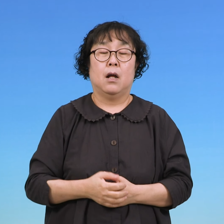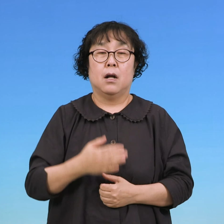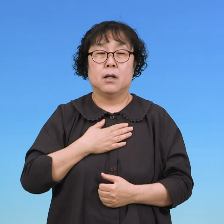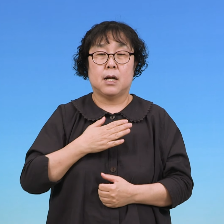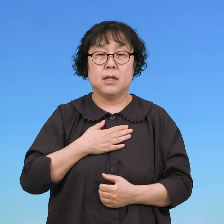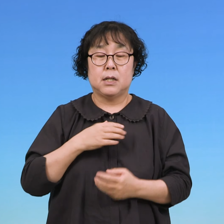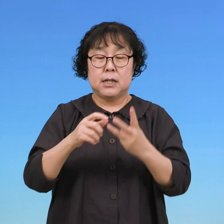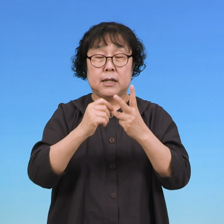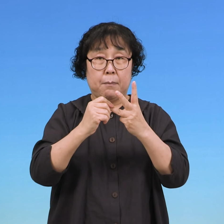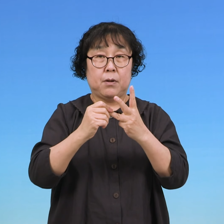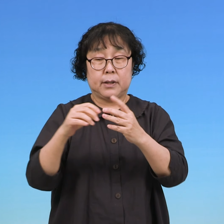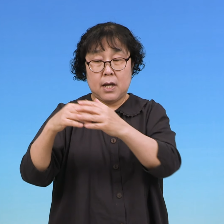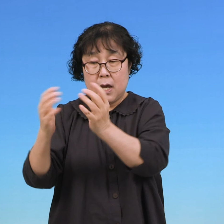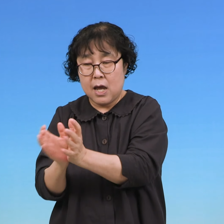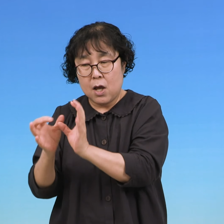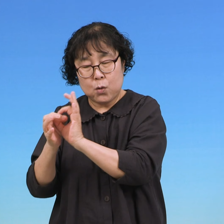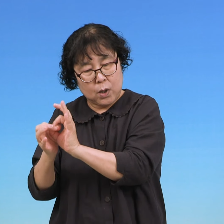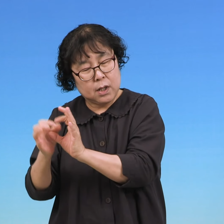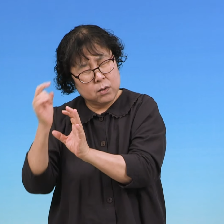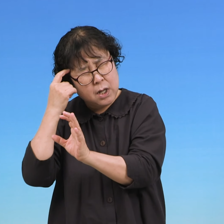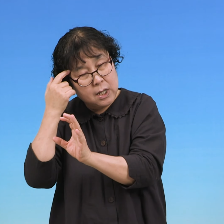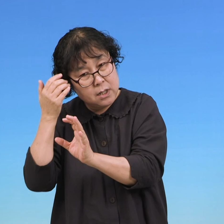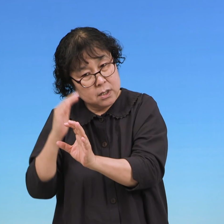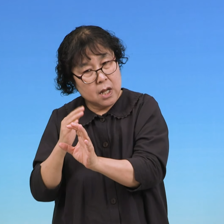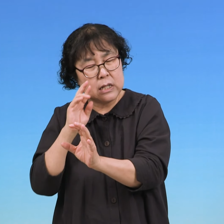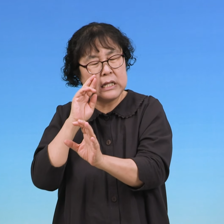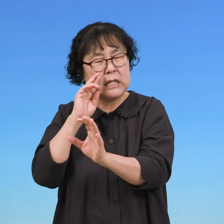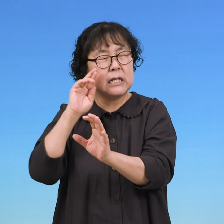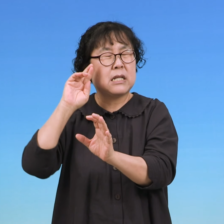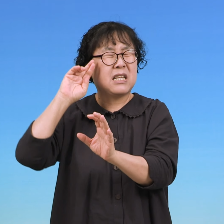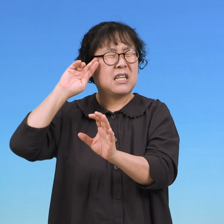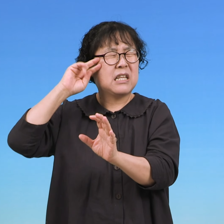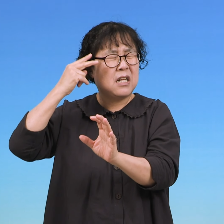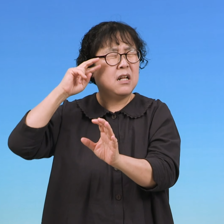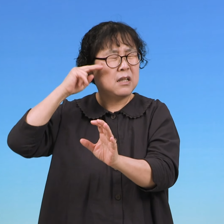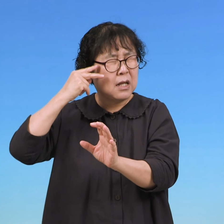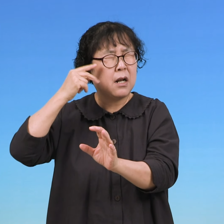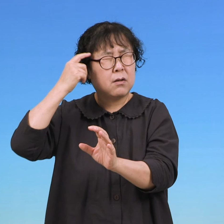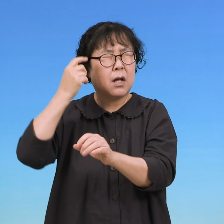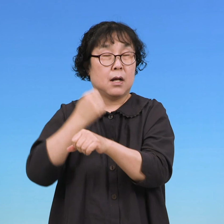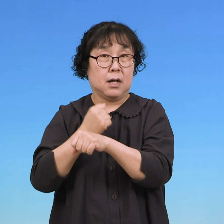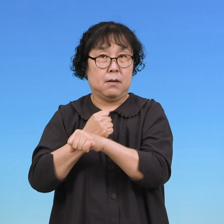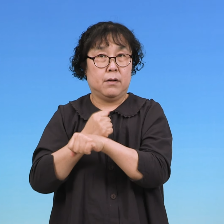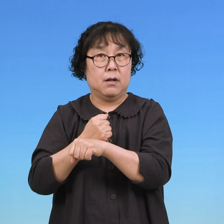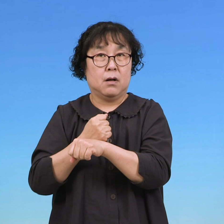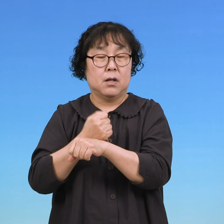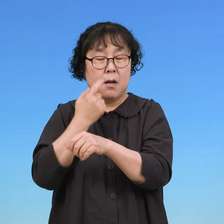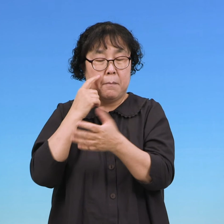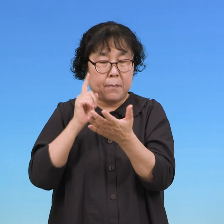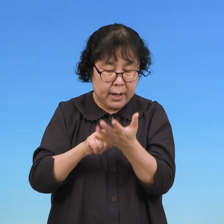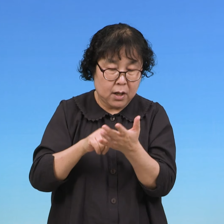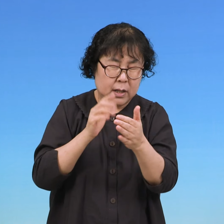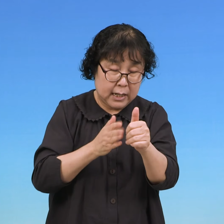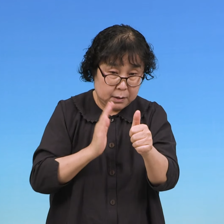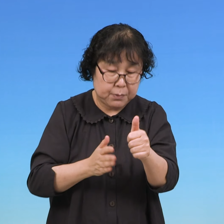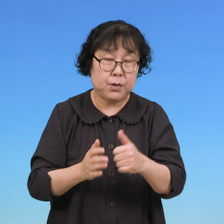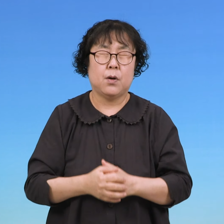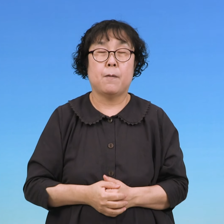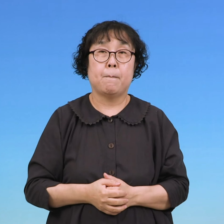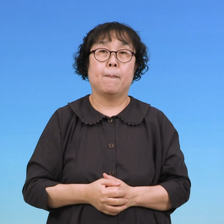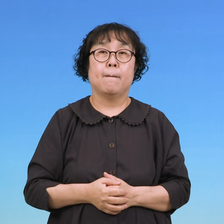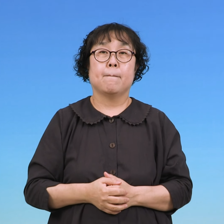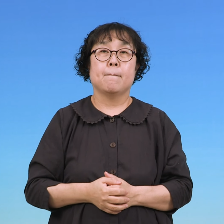이게 내가 만든 그래서 제가 어느 글에 보니까요 그 비행기를 조종하는 조종사들이 계속해서 반복